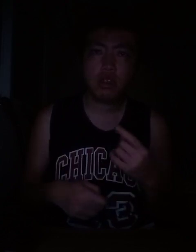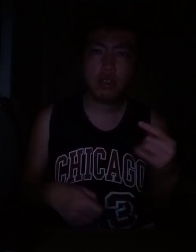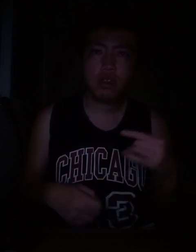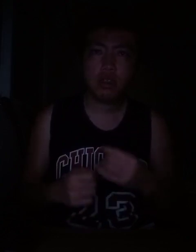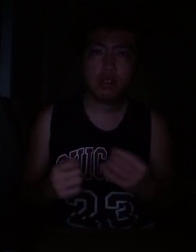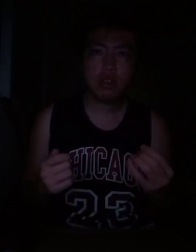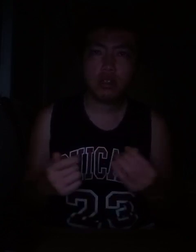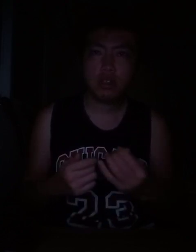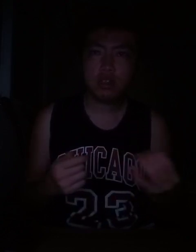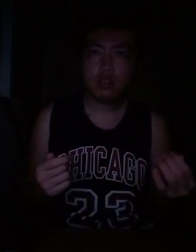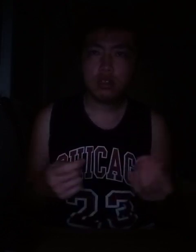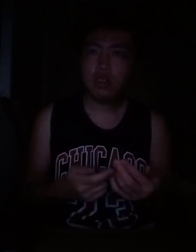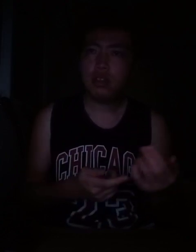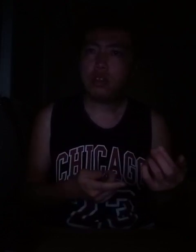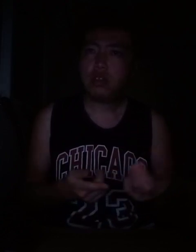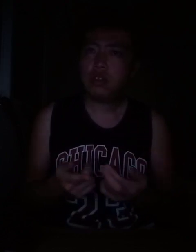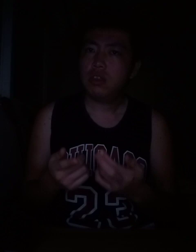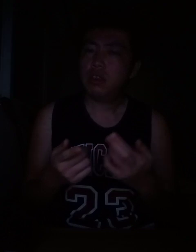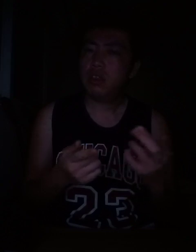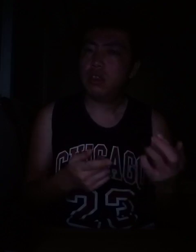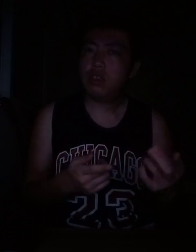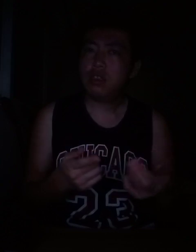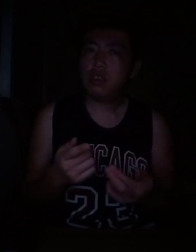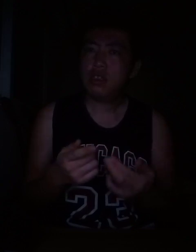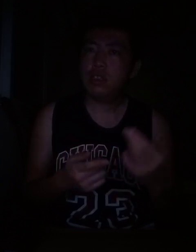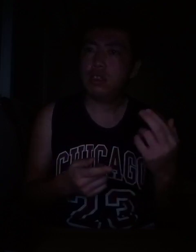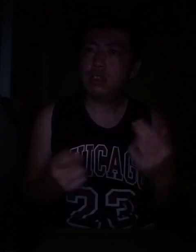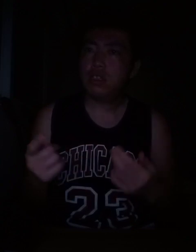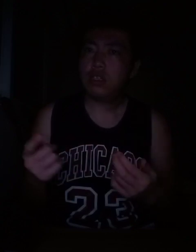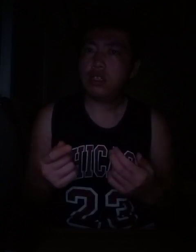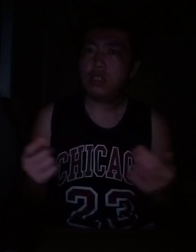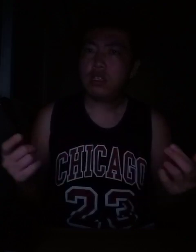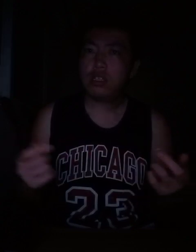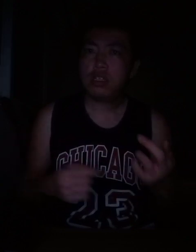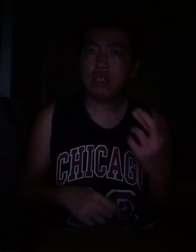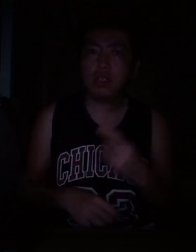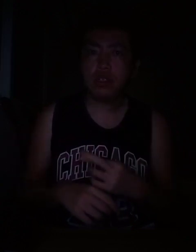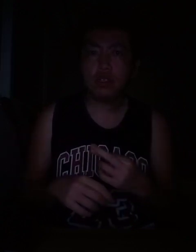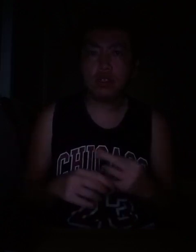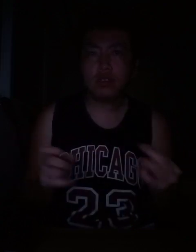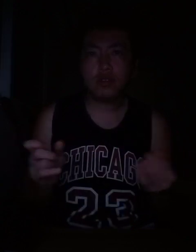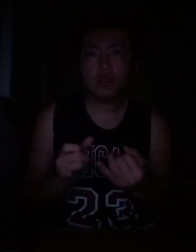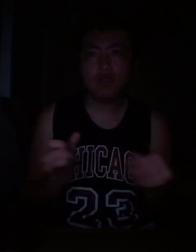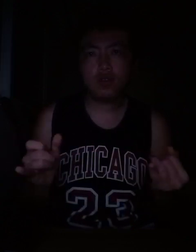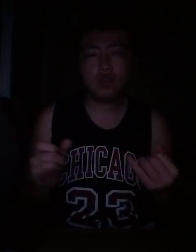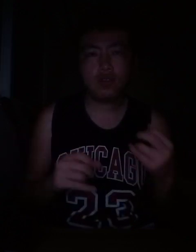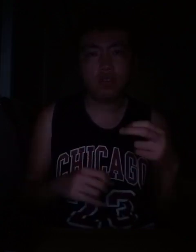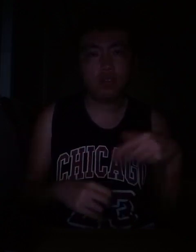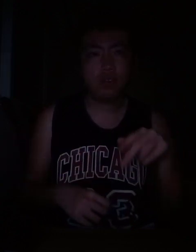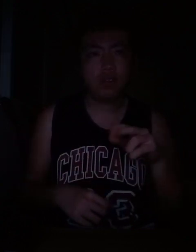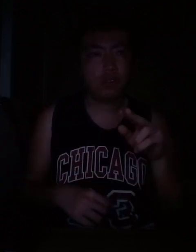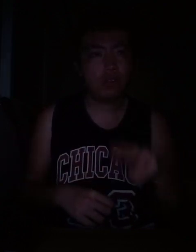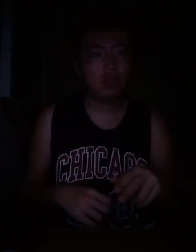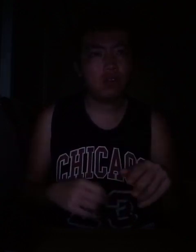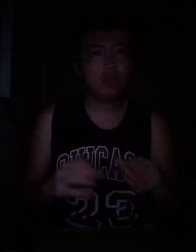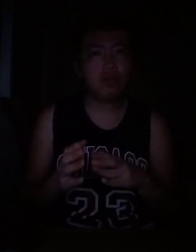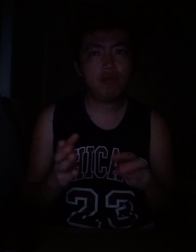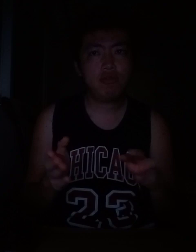나라의 경우 우리보다 테러를 폭넓게 규정하고 있습니다. 미국 일부 주와 영국에서는 대중의 공포를 유발하는